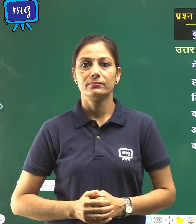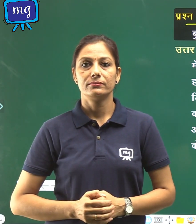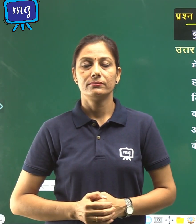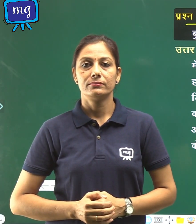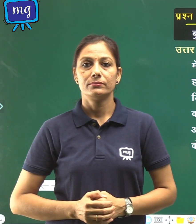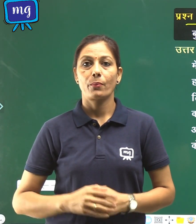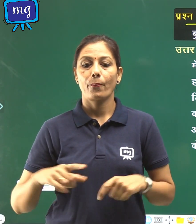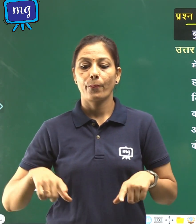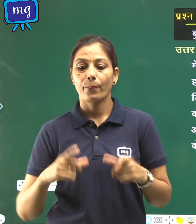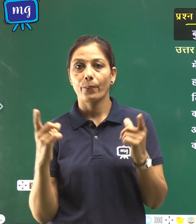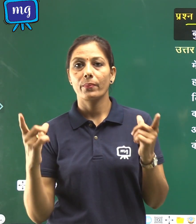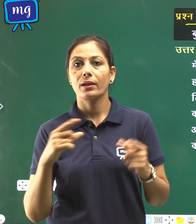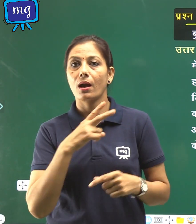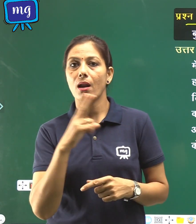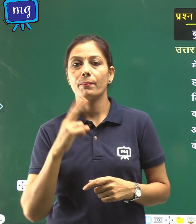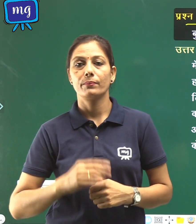पीपल को